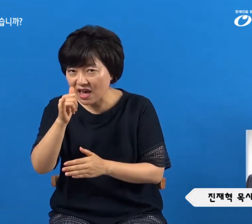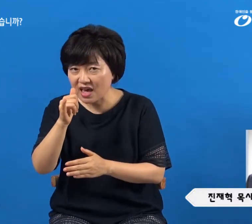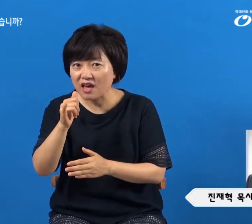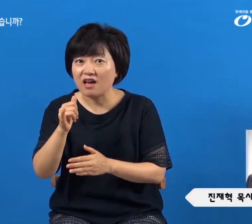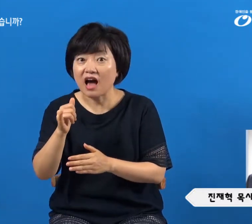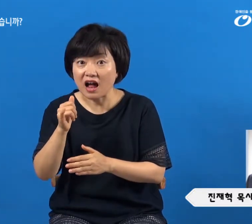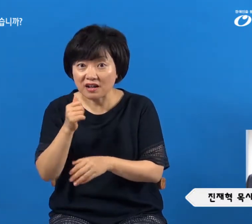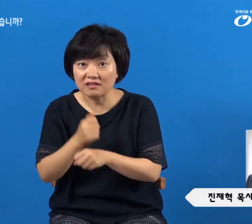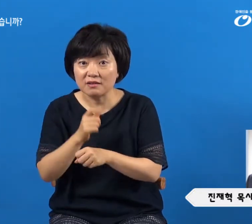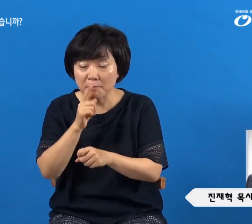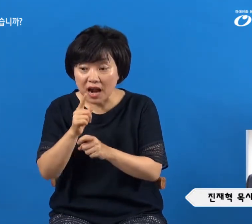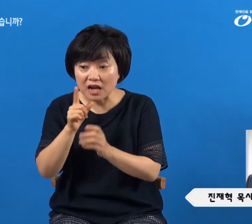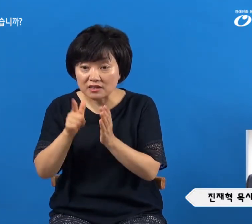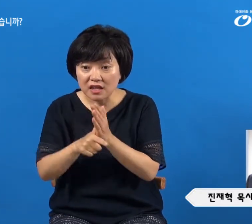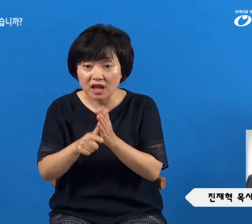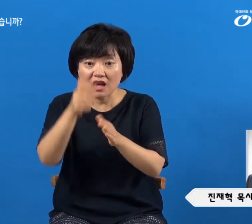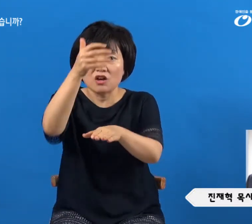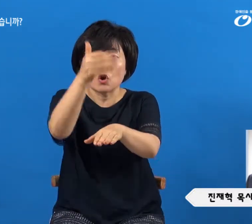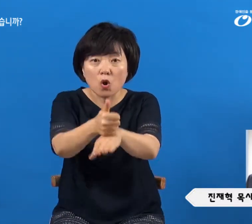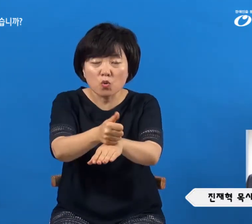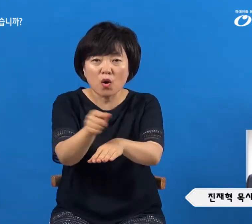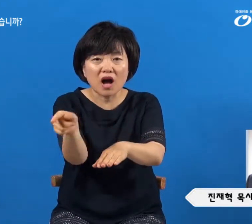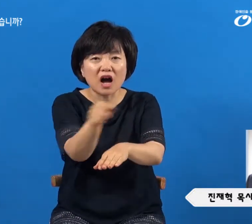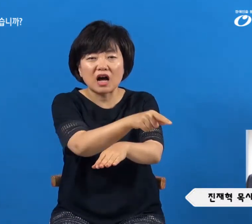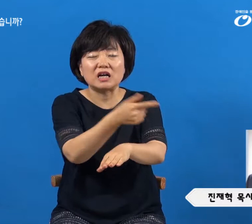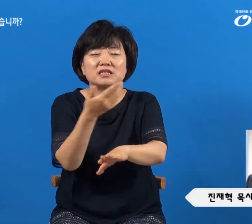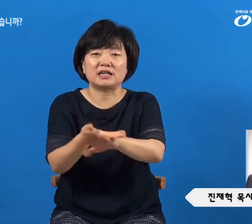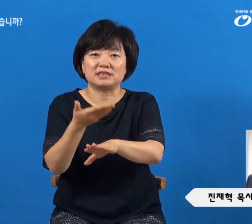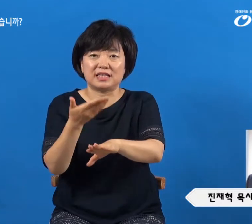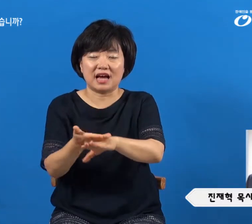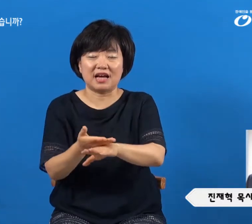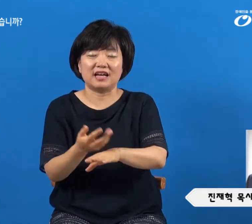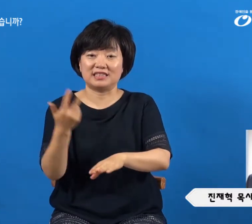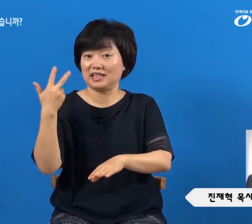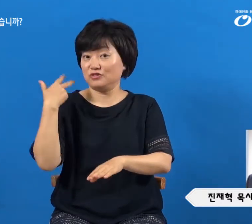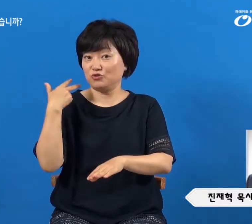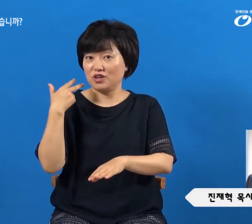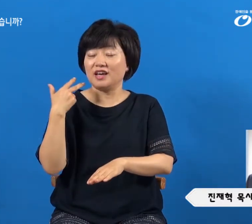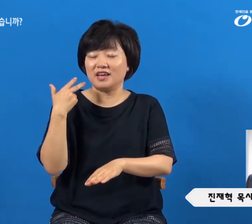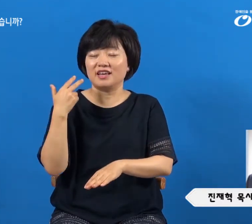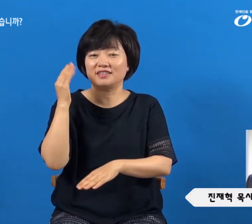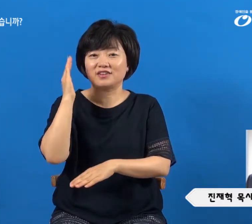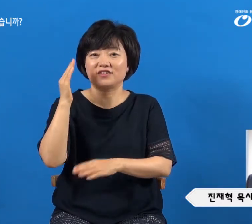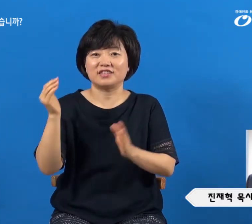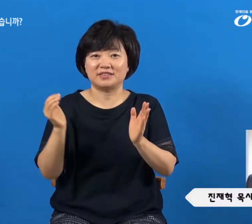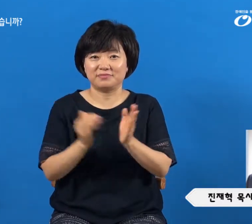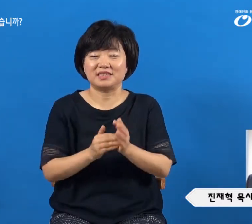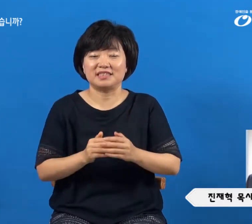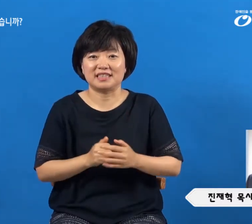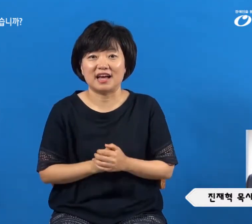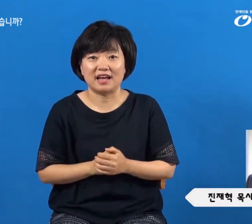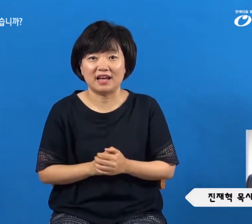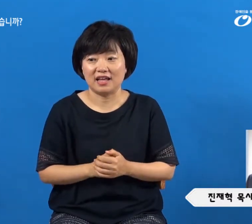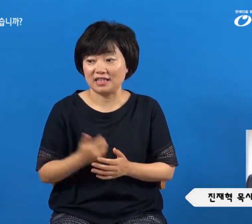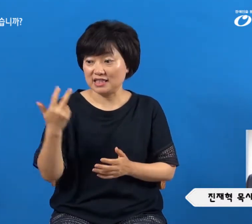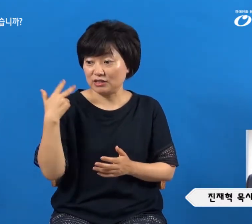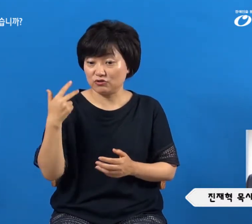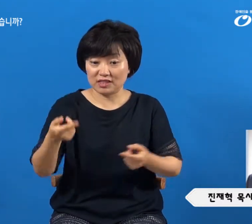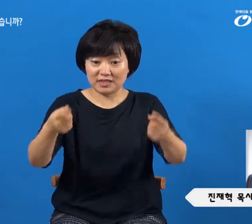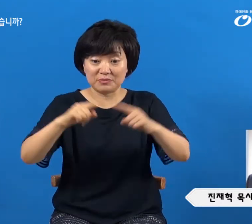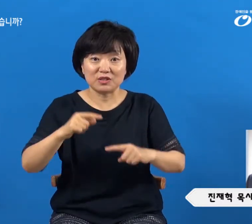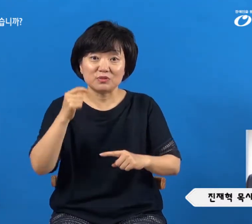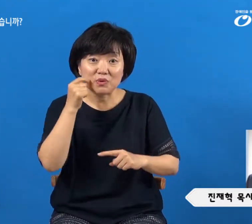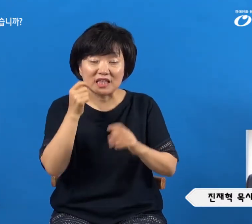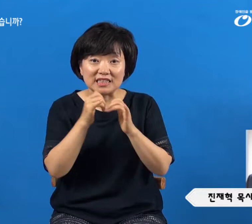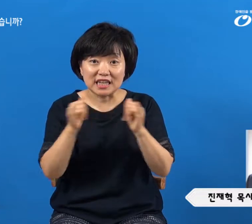다르다는 사실을 말씀을 통해서 함께 나누어 보았습니다. 우리 향수예배 같이 참석하지 못한 분들은